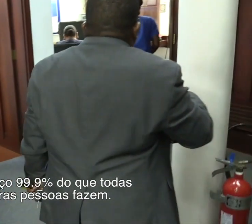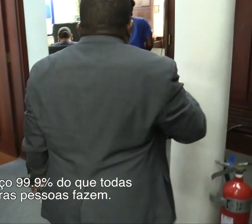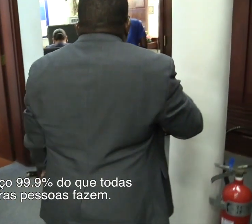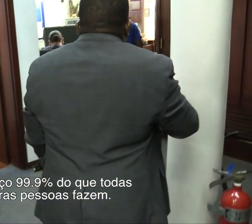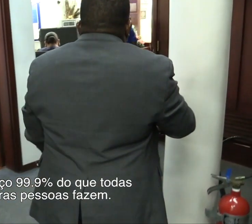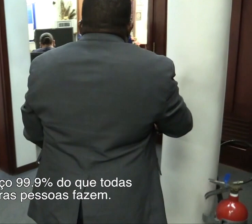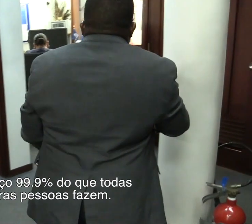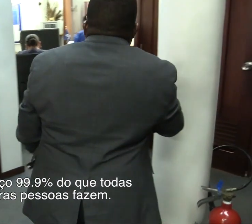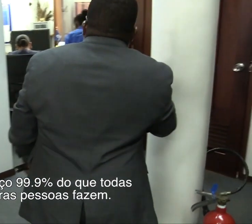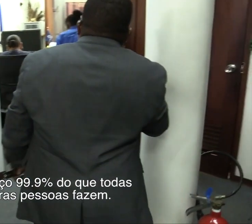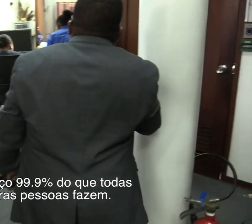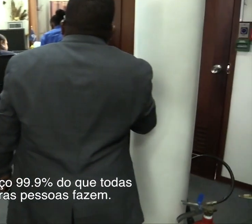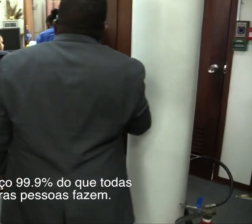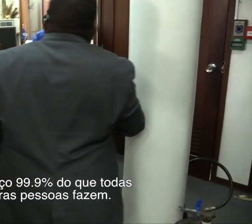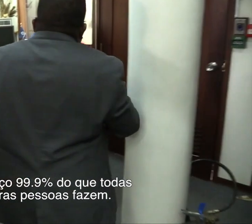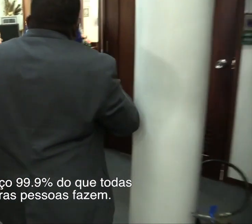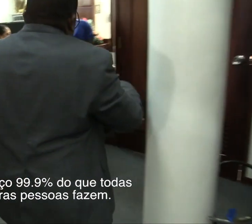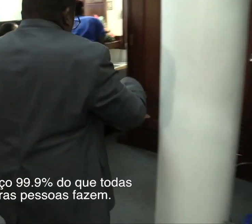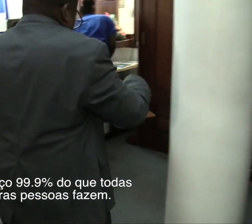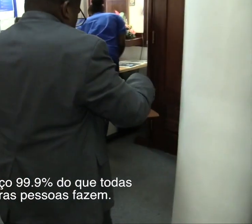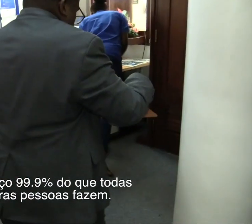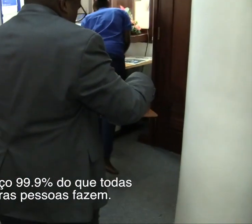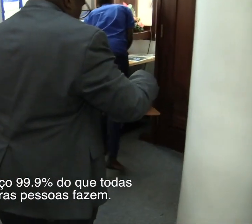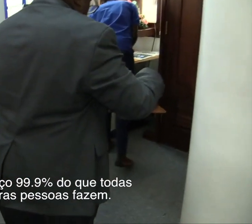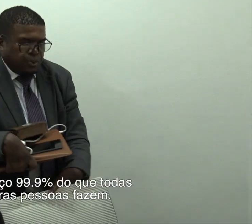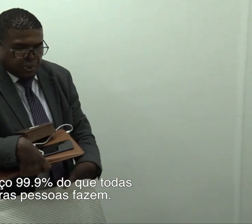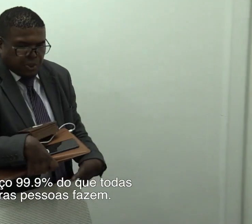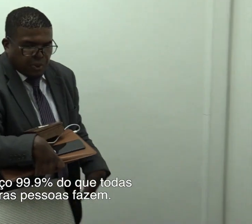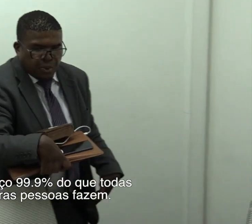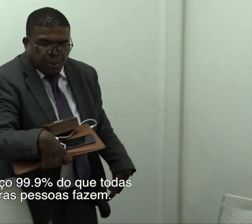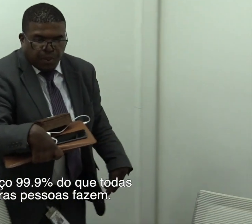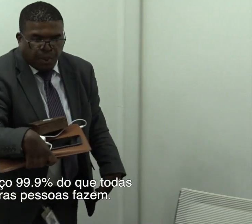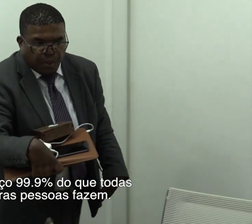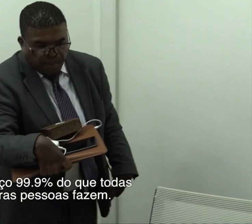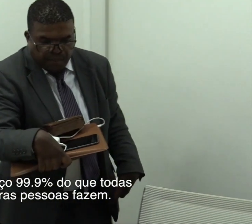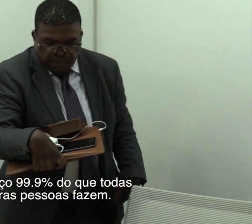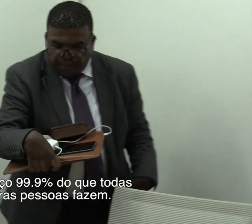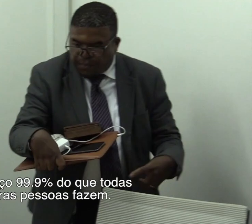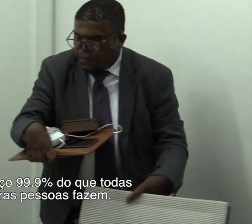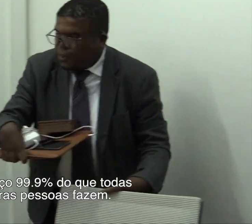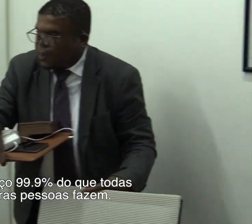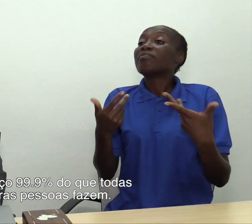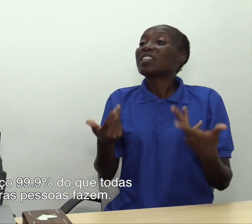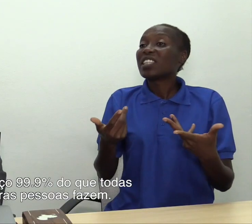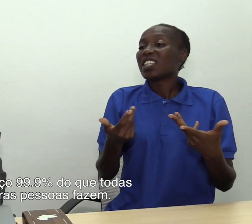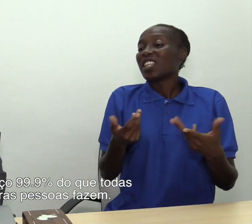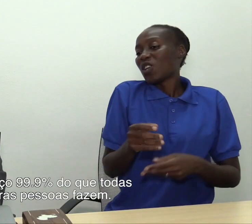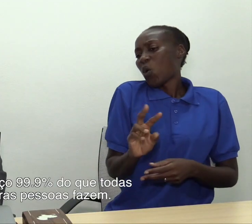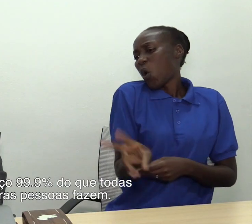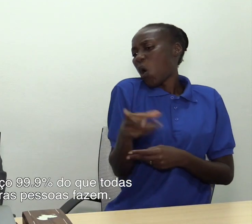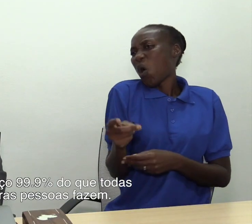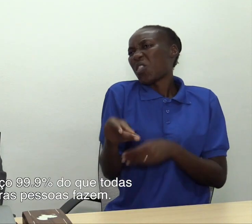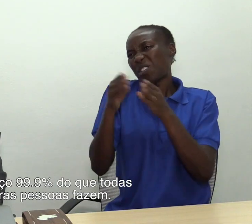99.9% que todas as outras pessoas